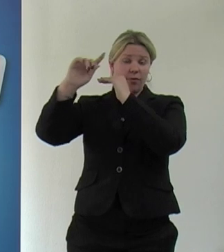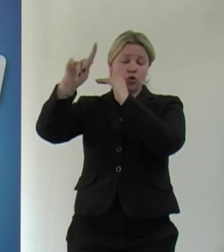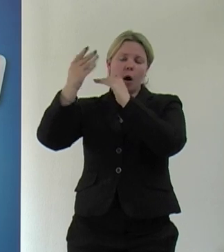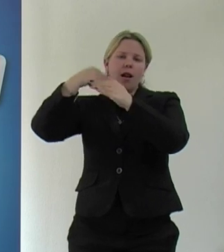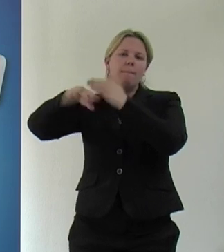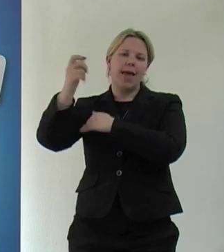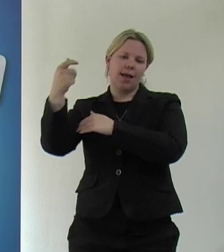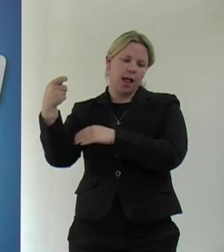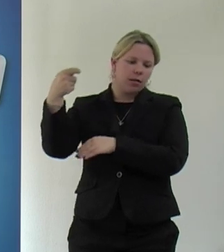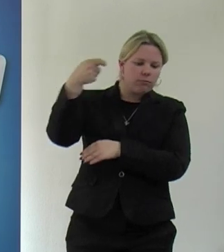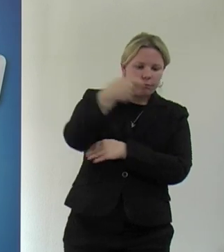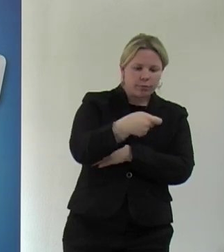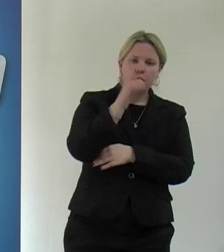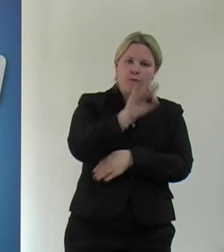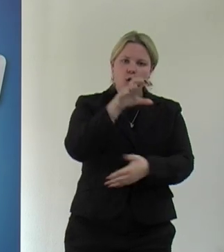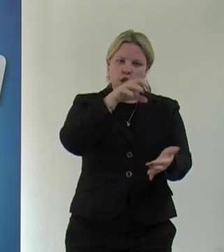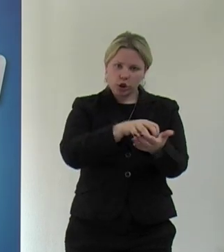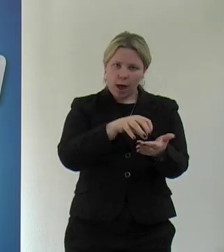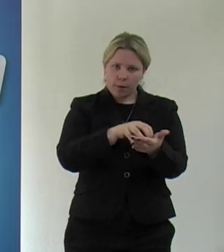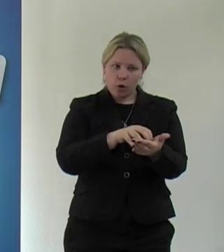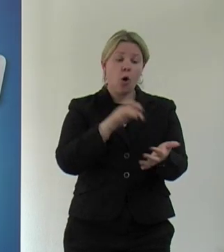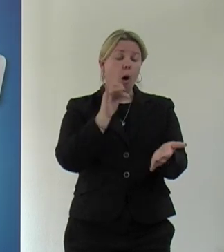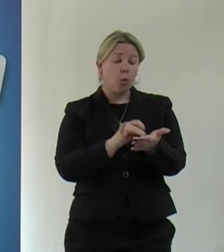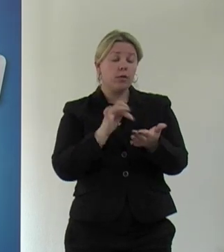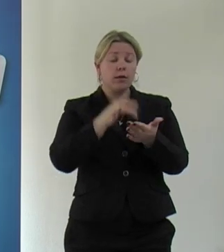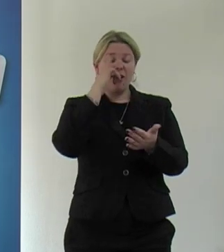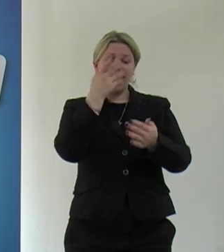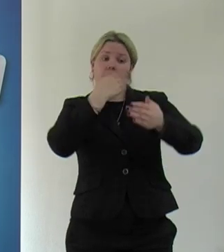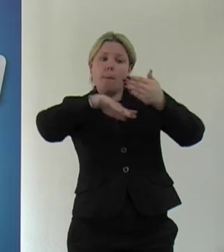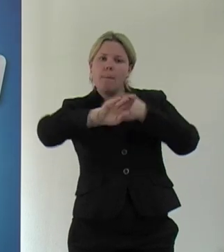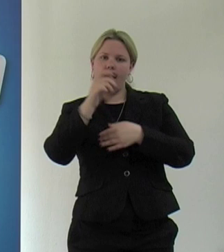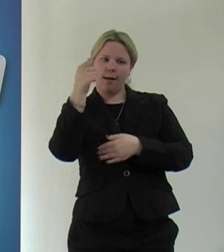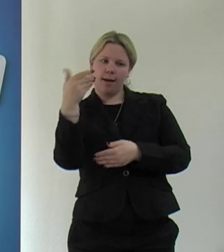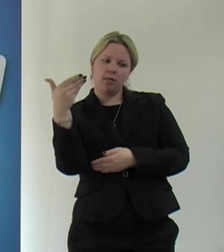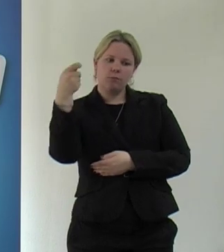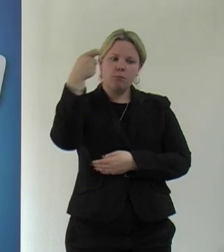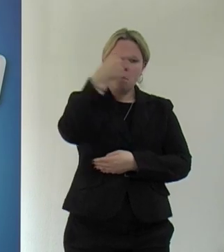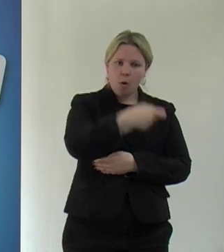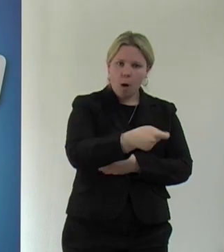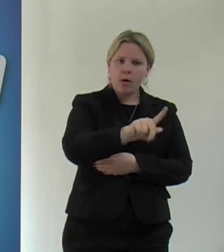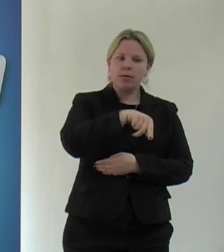Dann können sie das alles bezahlen. Den Städten helfen.